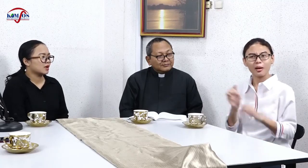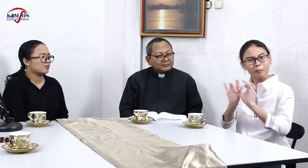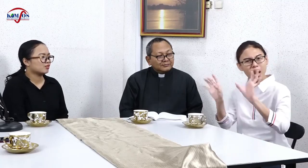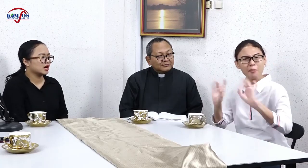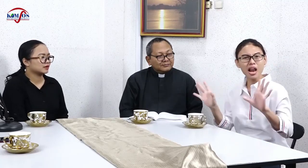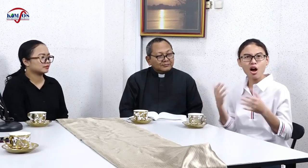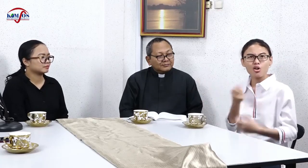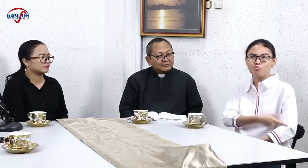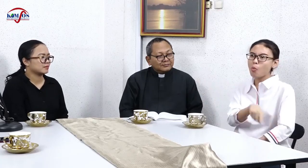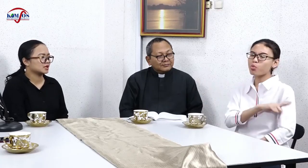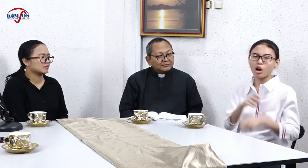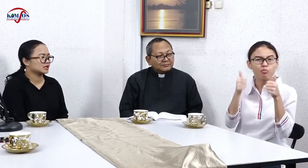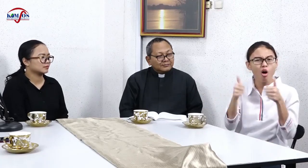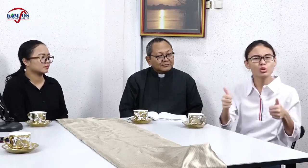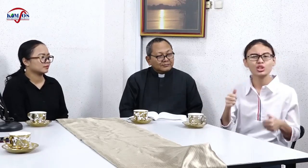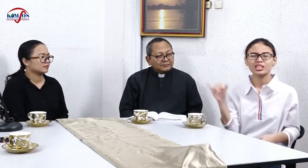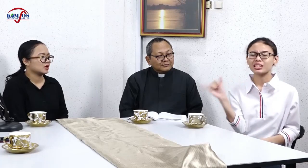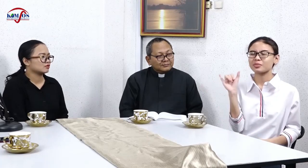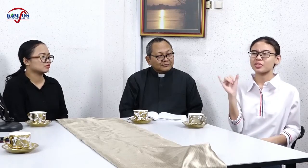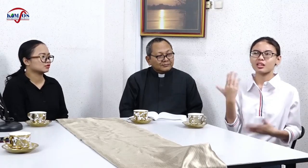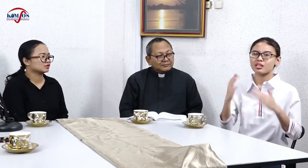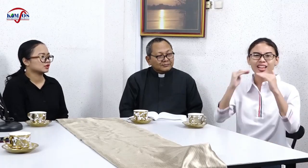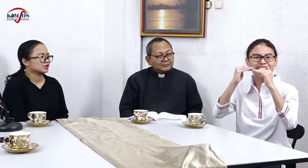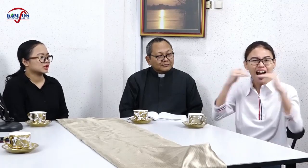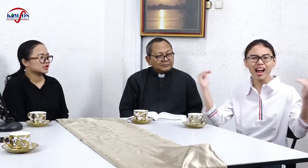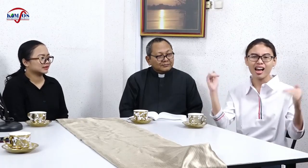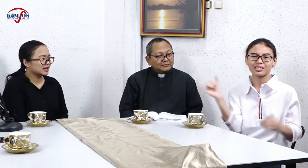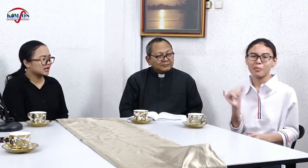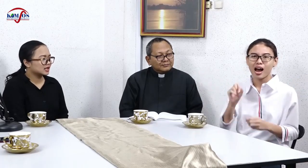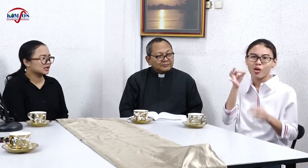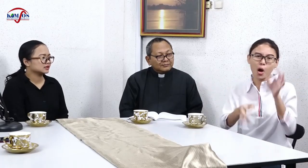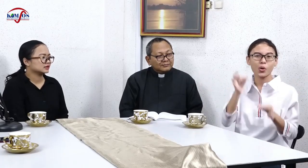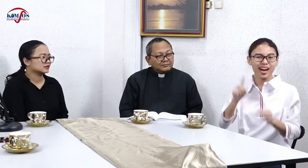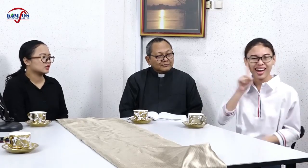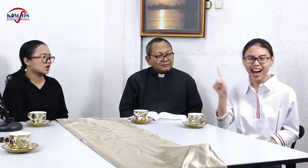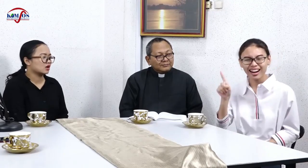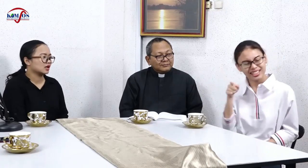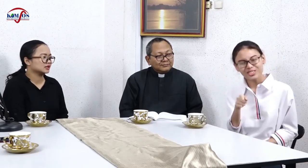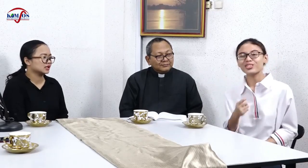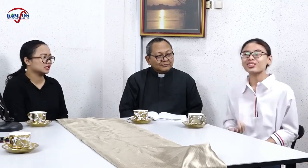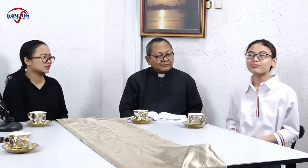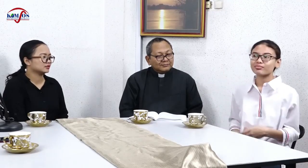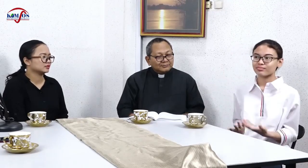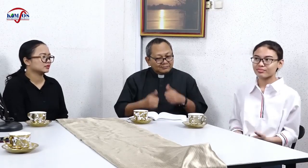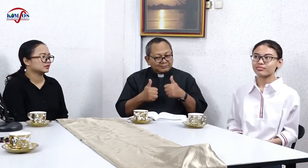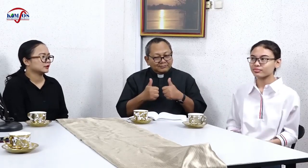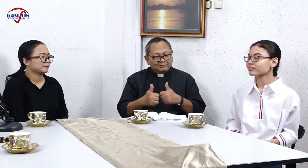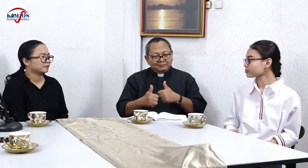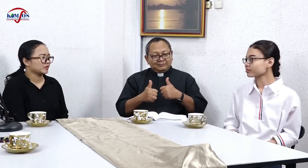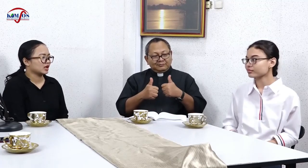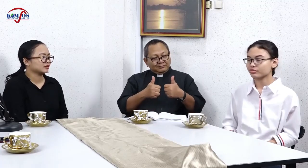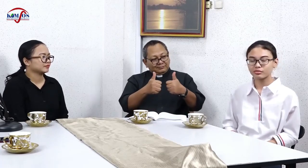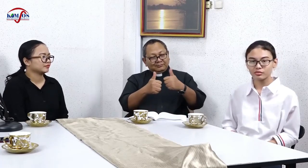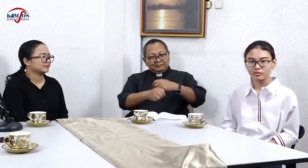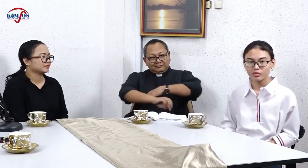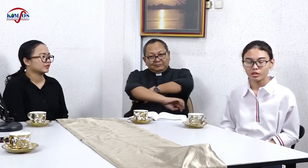kemampuan macam-macam bagus setara orang-orang dengar itu